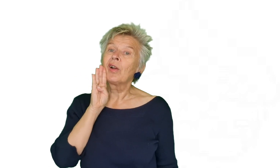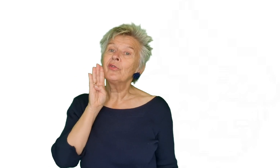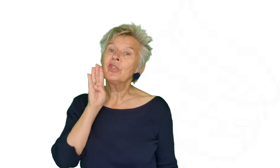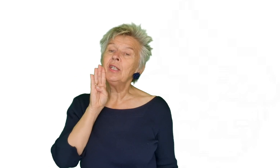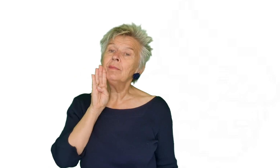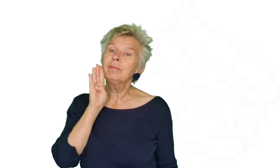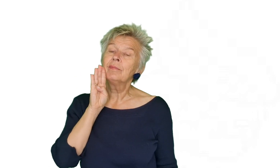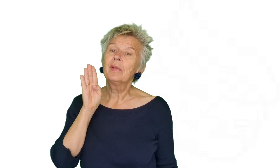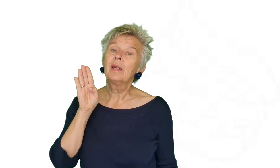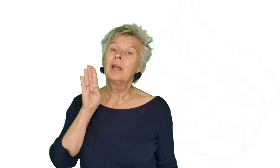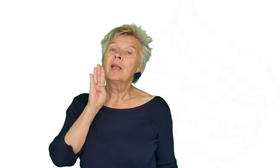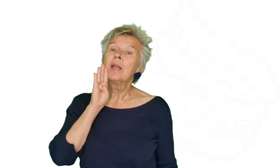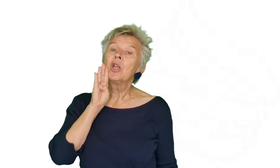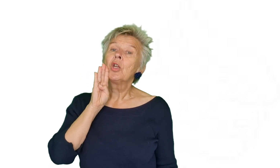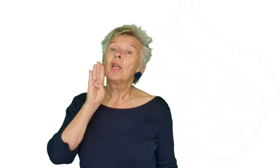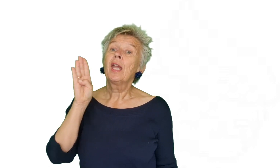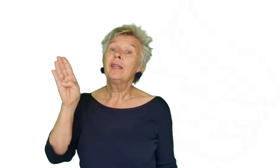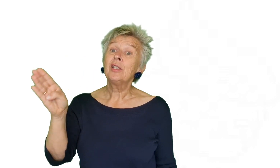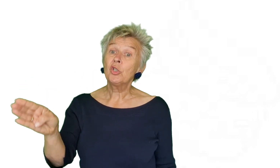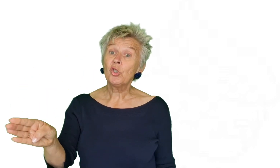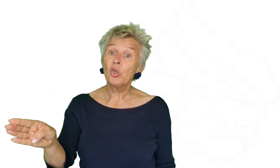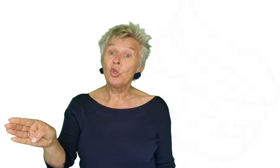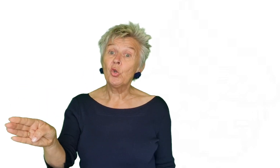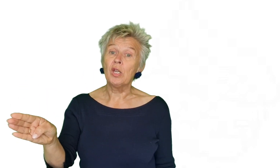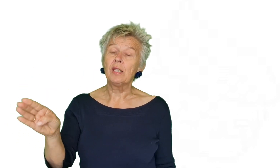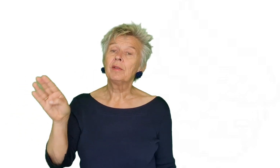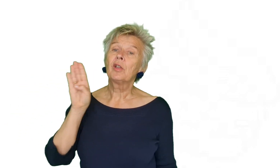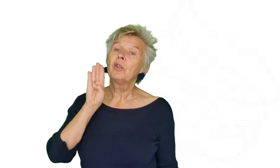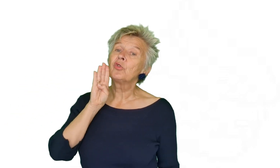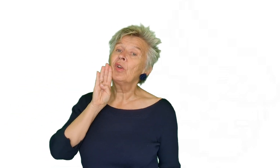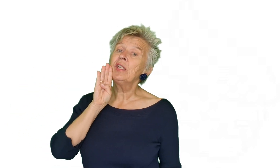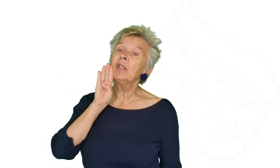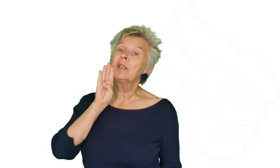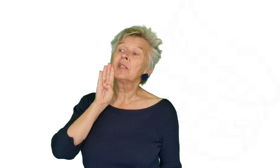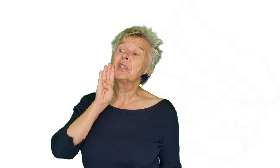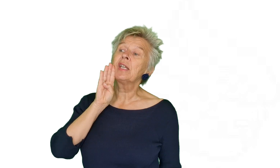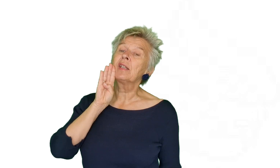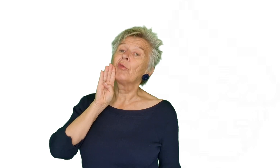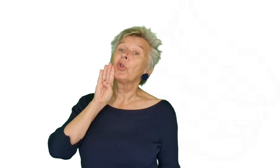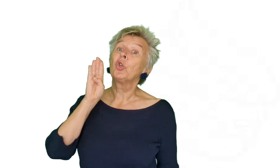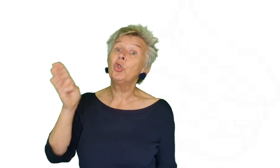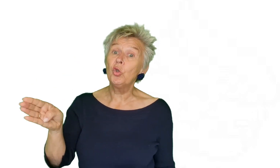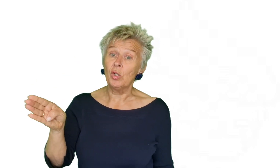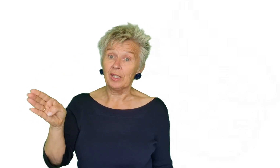vakantie. En dit is dus juli. Dus van je gezicht af, juli.